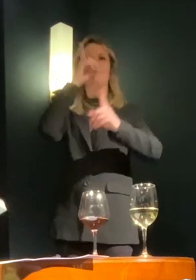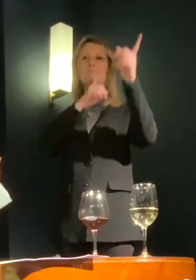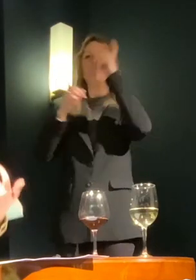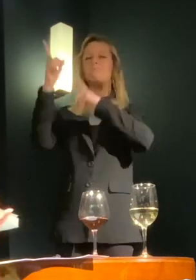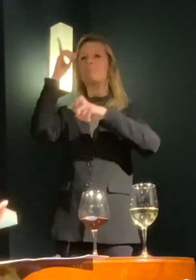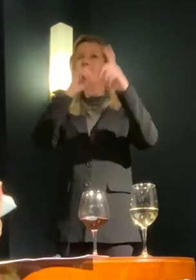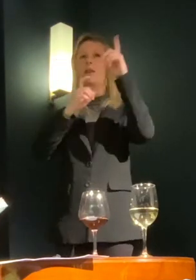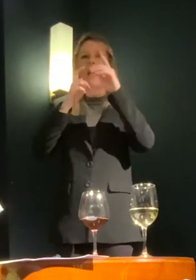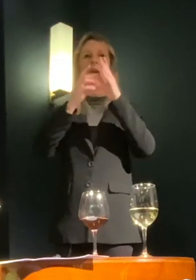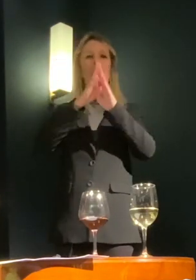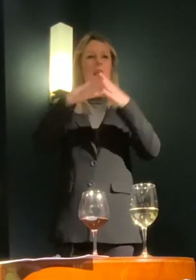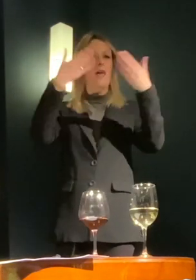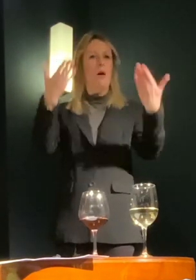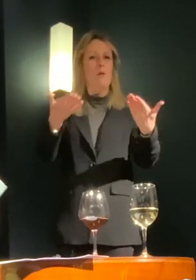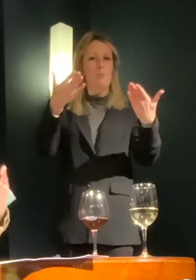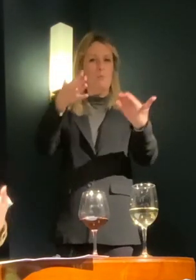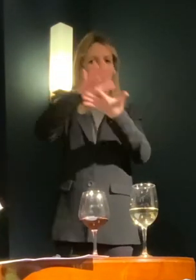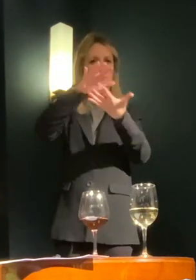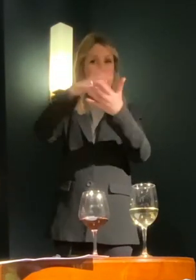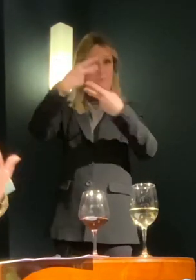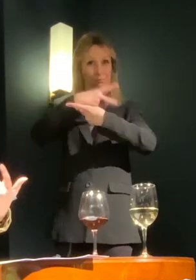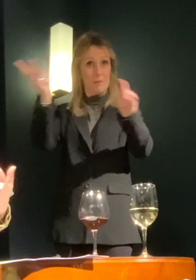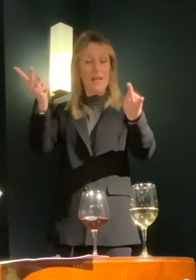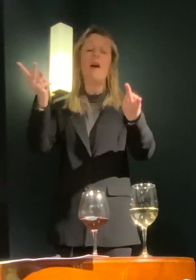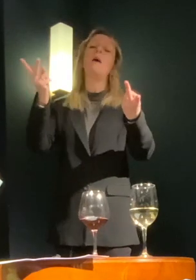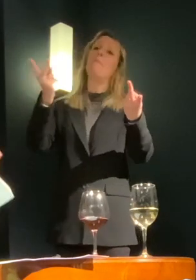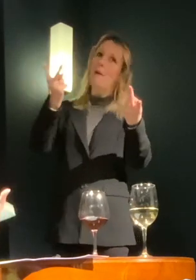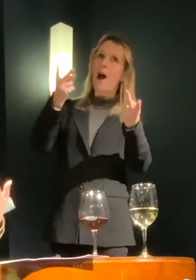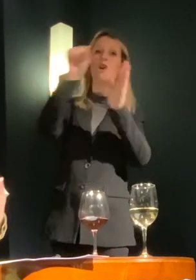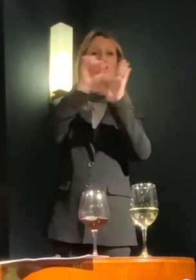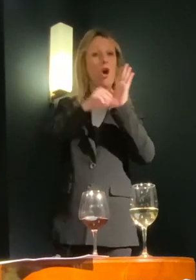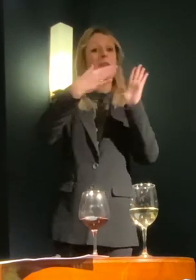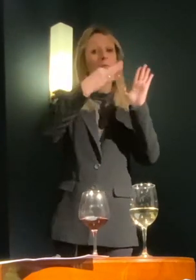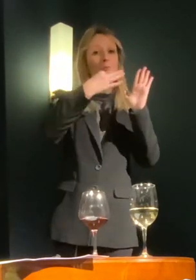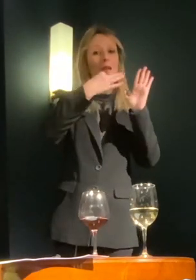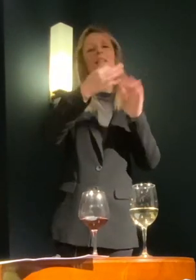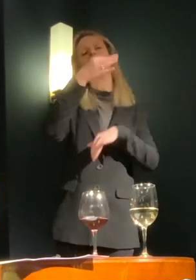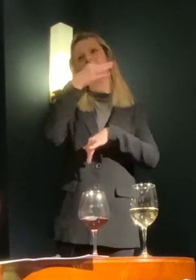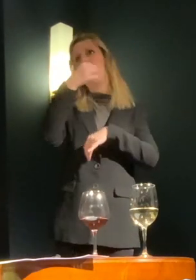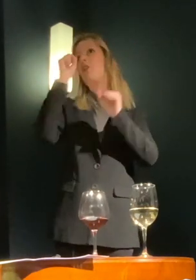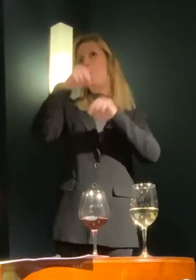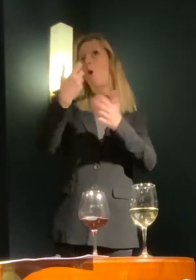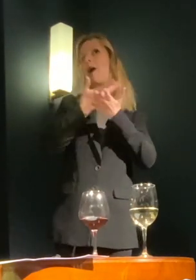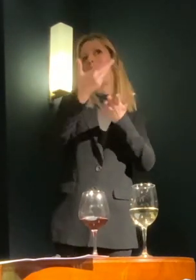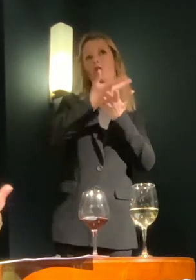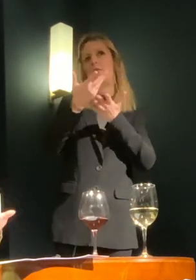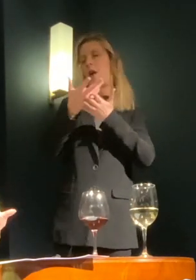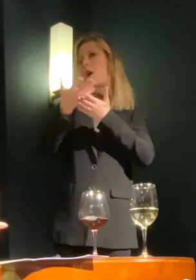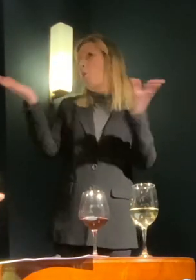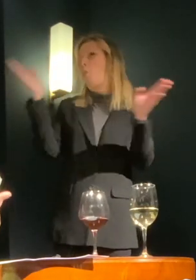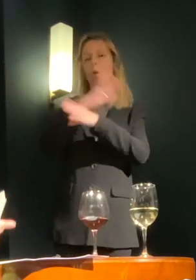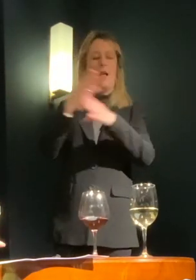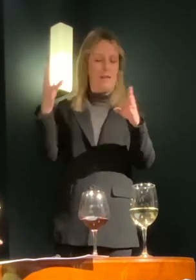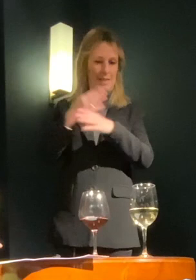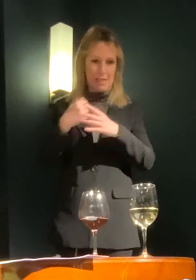di uscita di un libro, ma se una storia è bella merita di essere raccontata a prescindere dall'anno in cui viene pubblicata